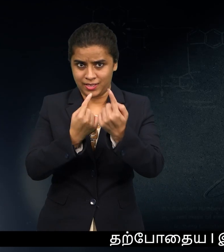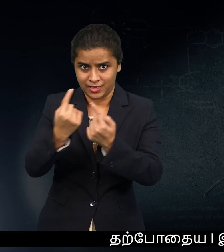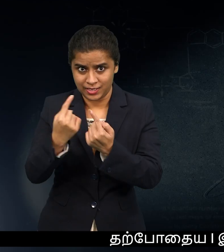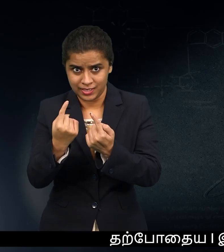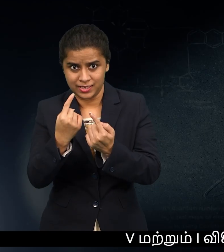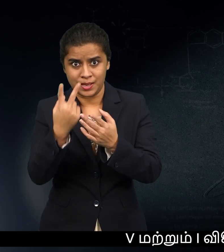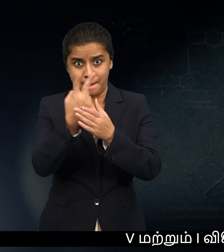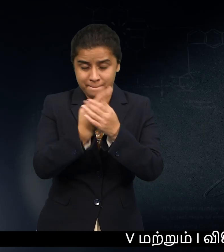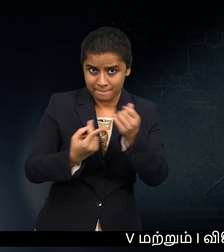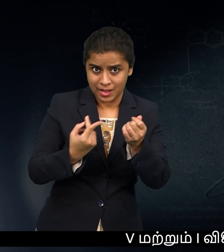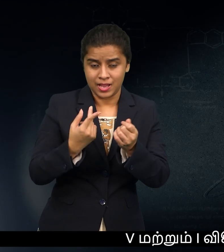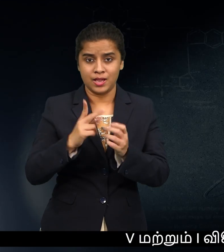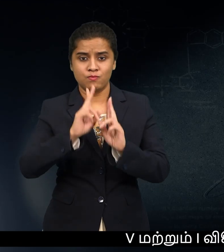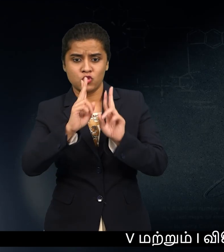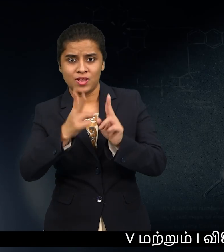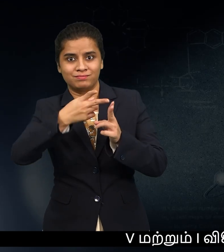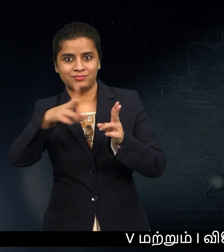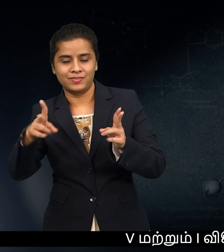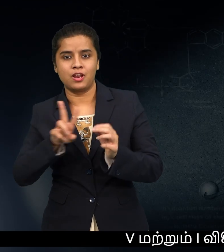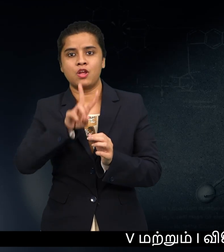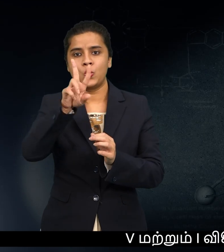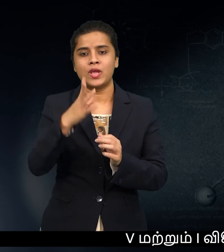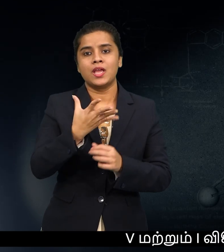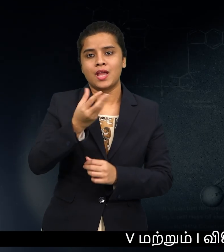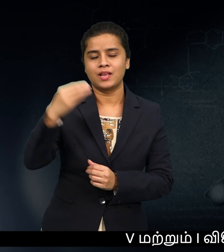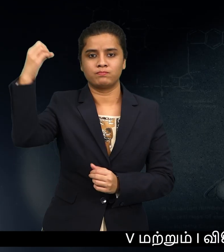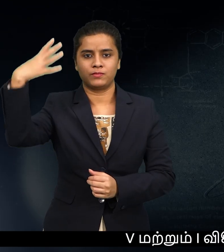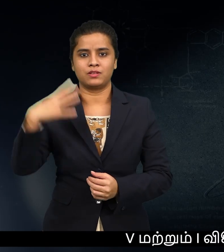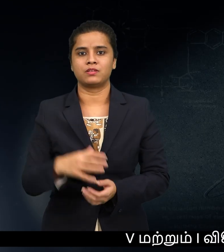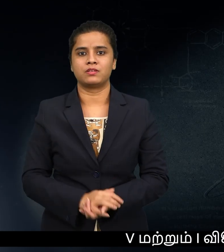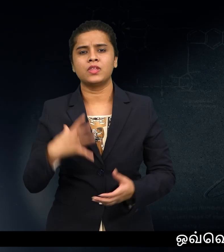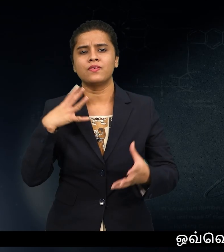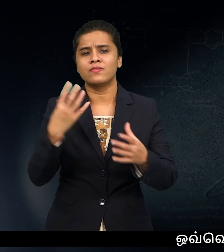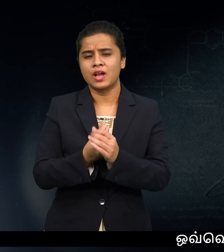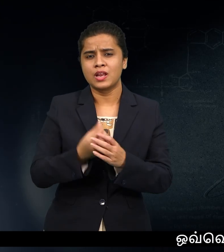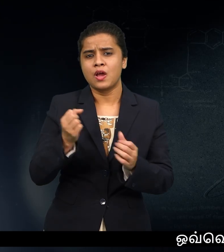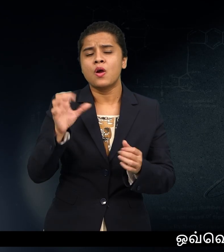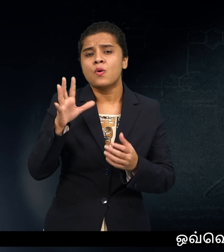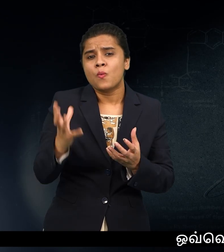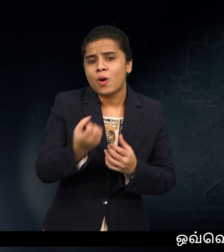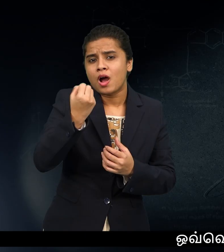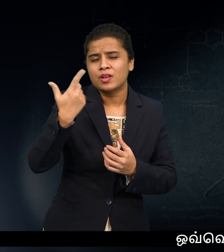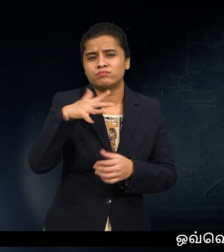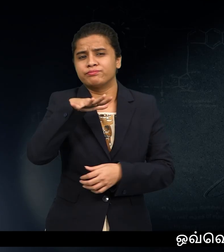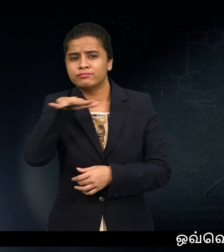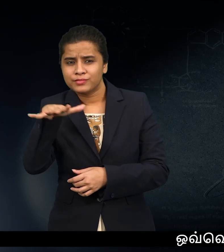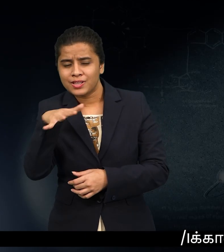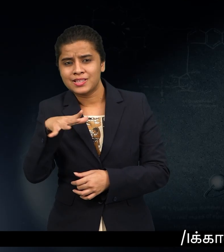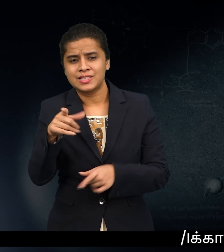ஜோடிக்கும் V மற்றும் I விகிதத்தை கணக்கிடவும். ஒவ்வொரு வழக்கிலும் V பார்